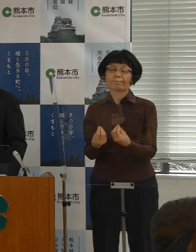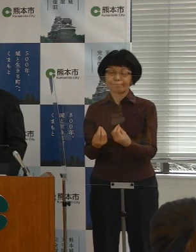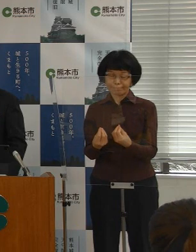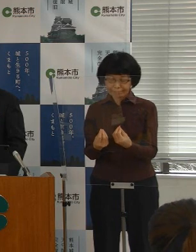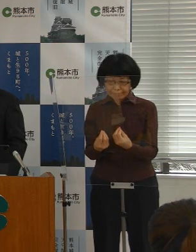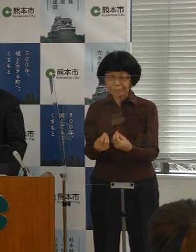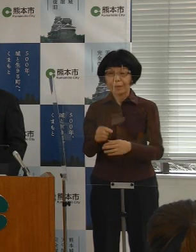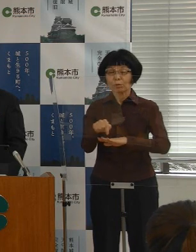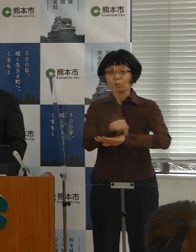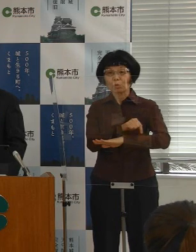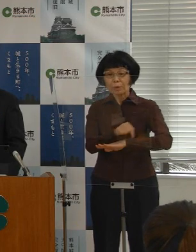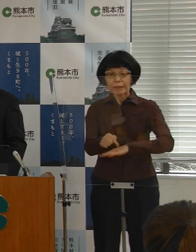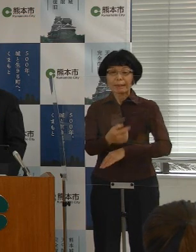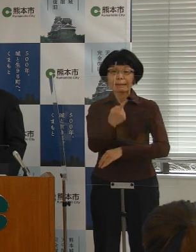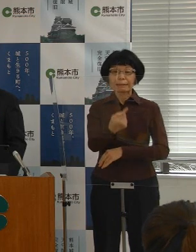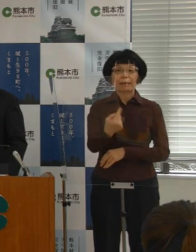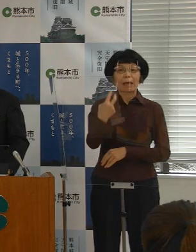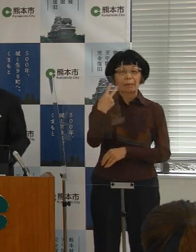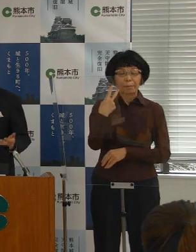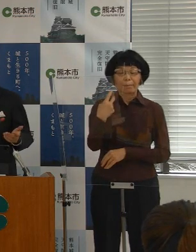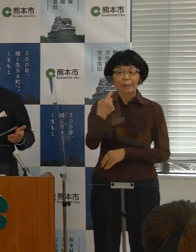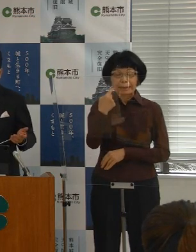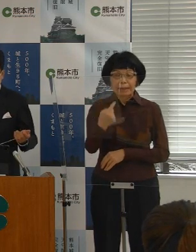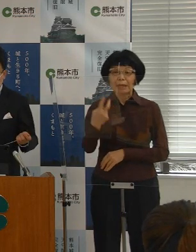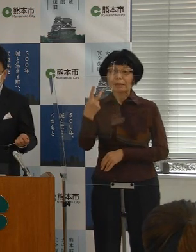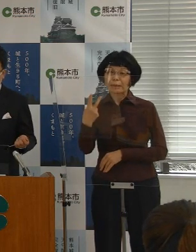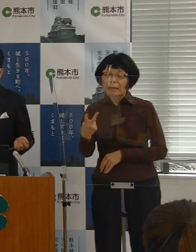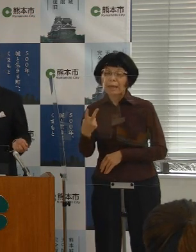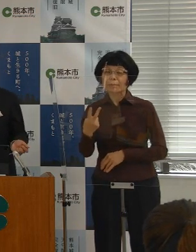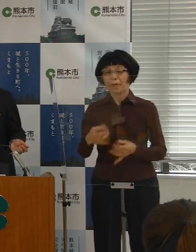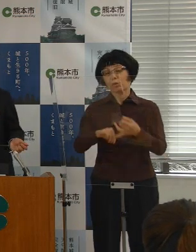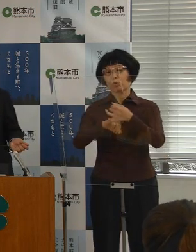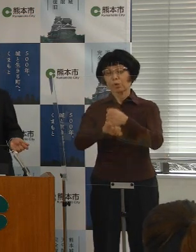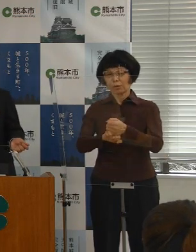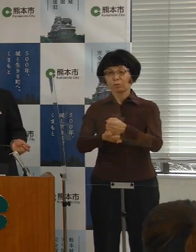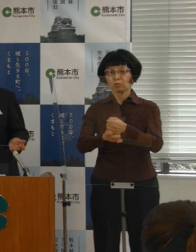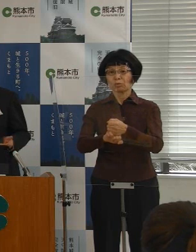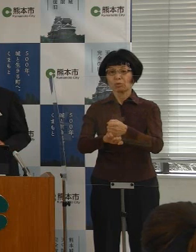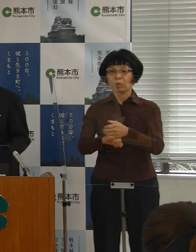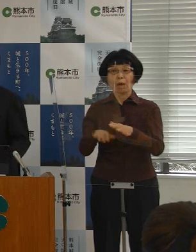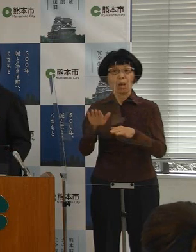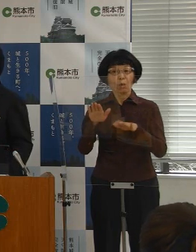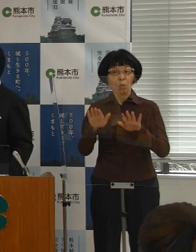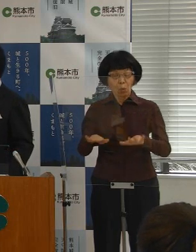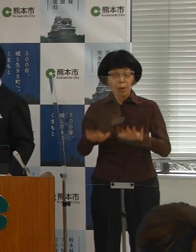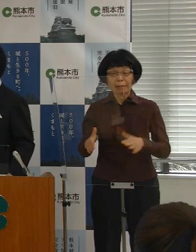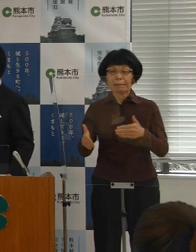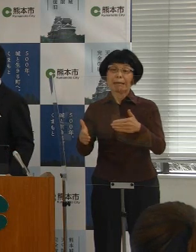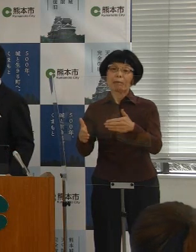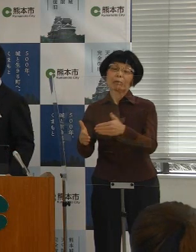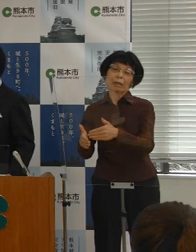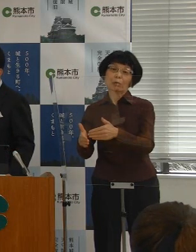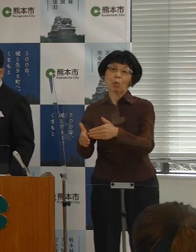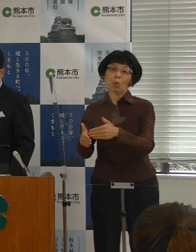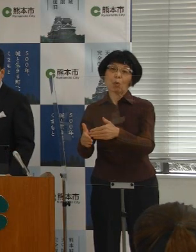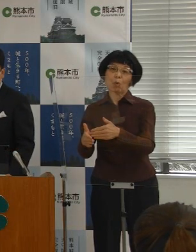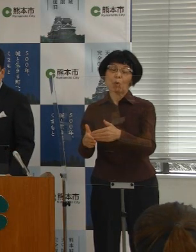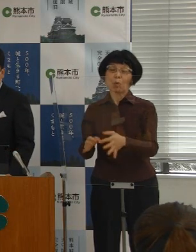特にこの1回目2回目をセットで予約する大規模な受付というのも最後というふうになりますので、まあ、ぜ